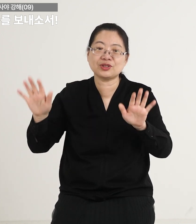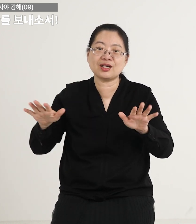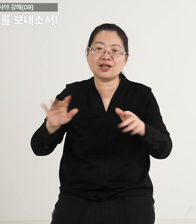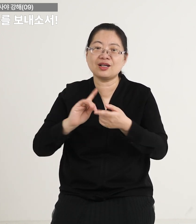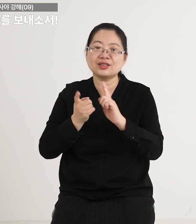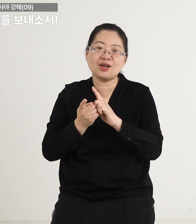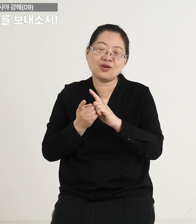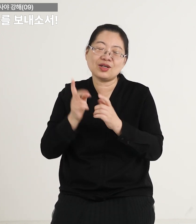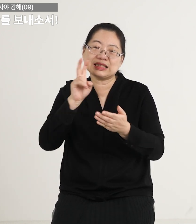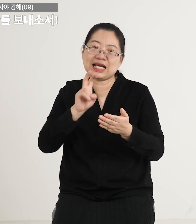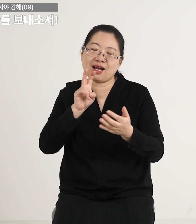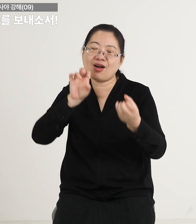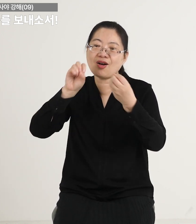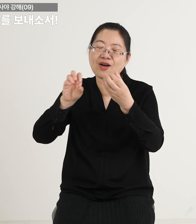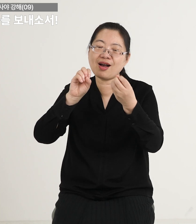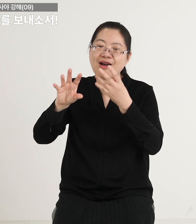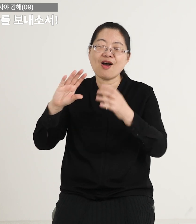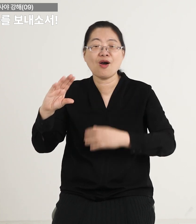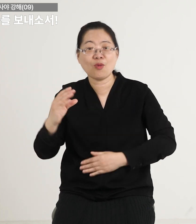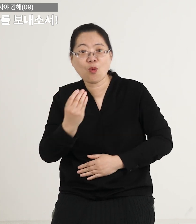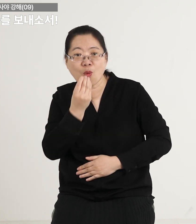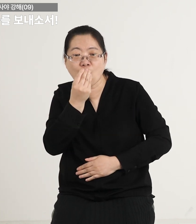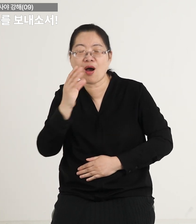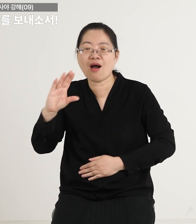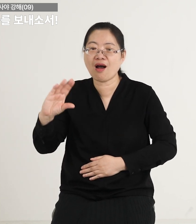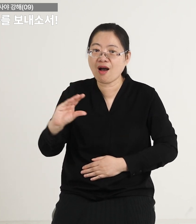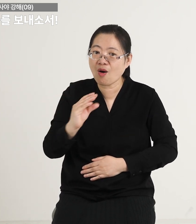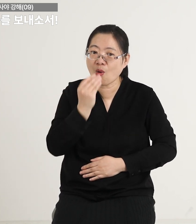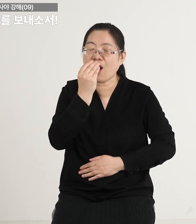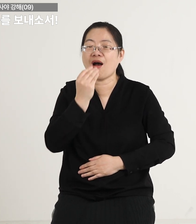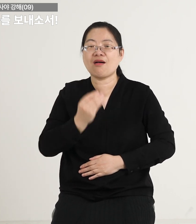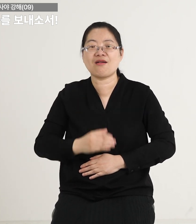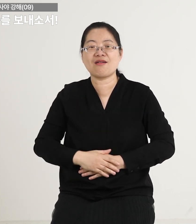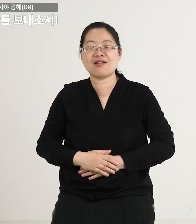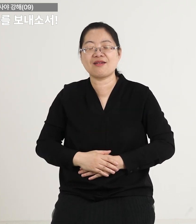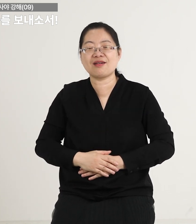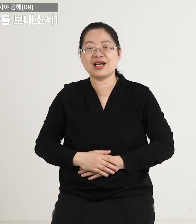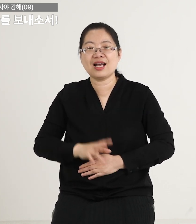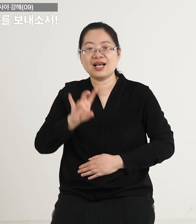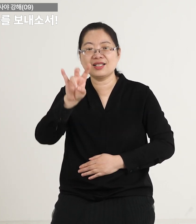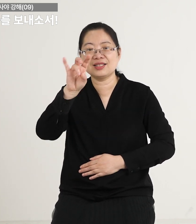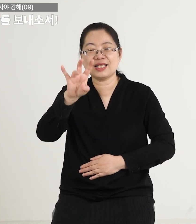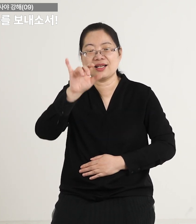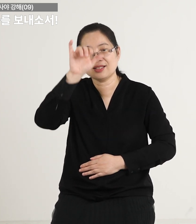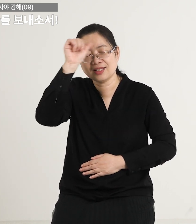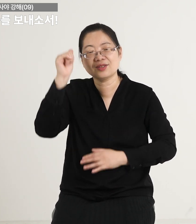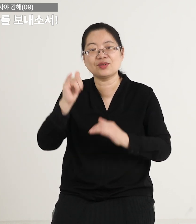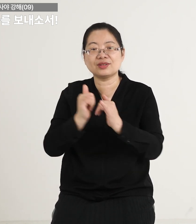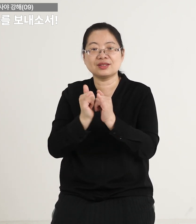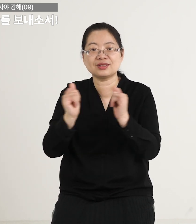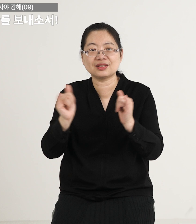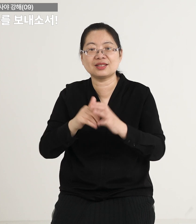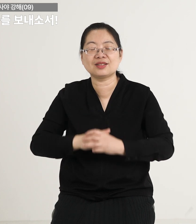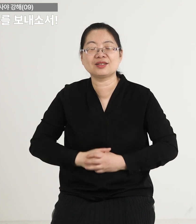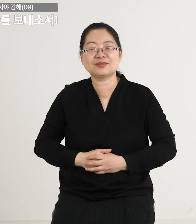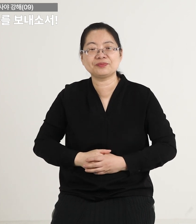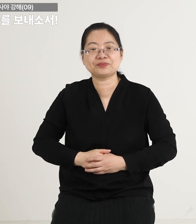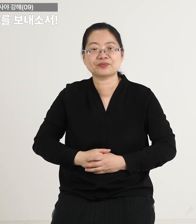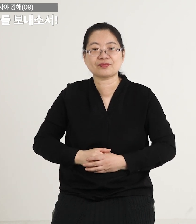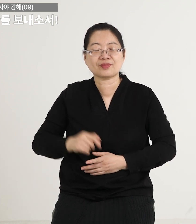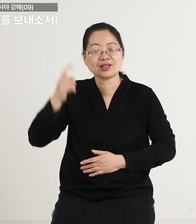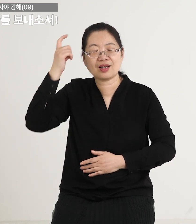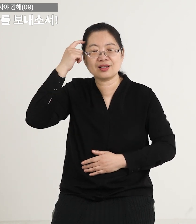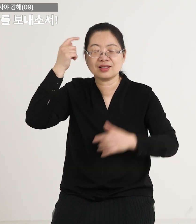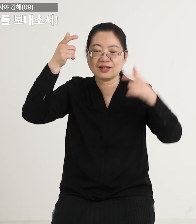창화하며 화답하면서 거룩하다 거룩하다. 그리고 24장로들은 머리에